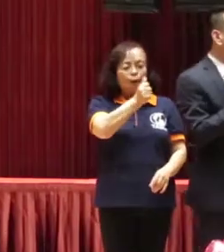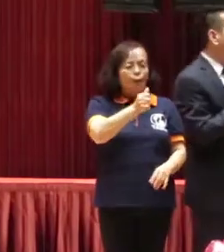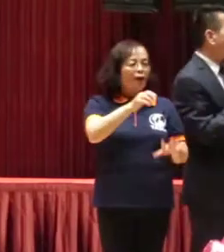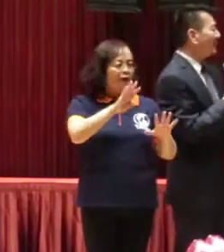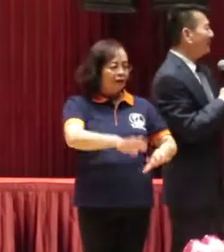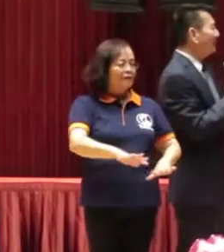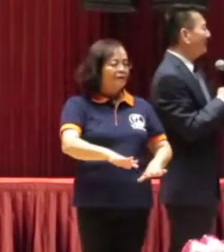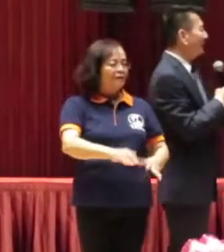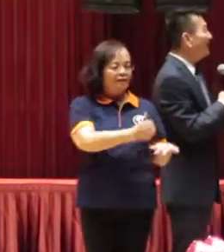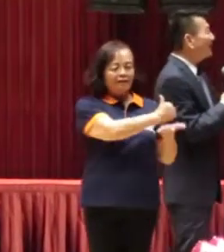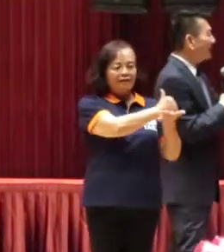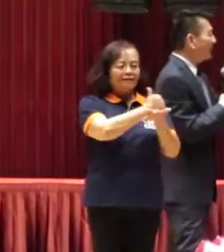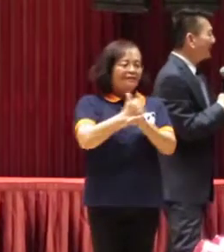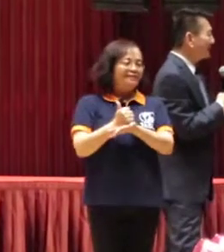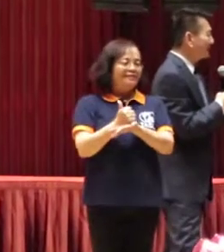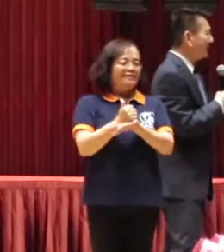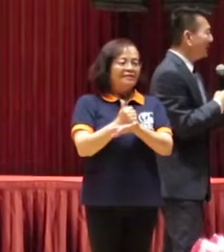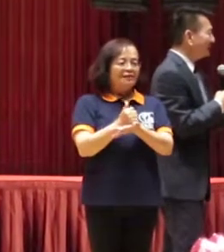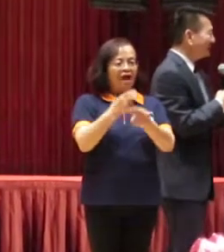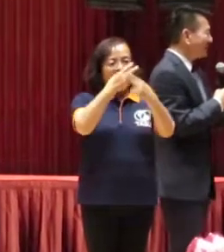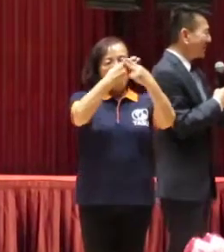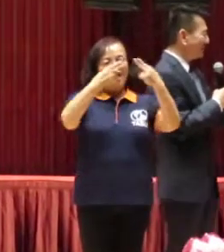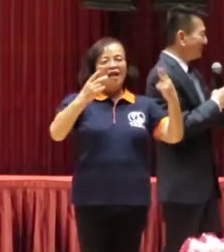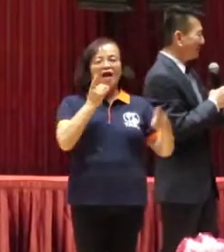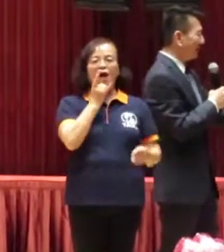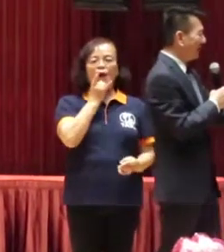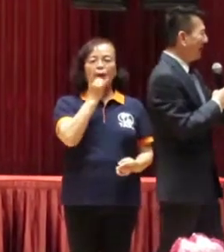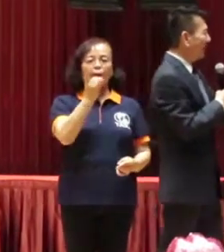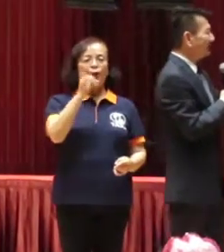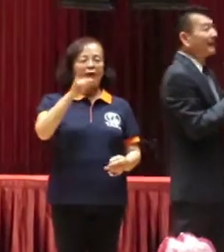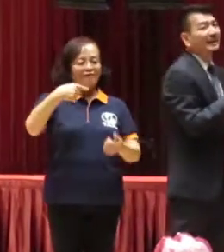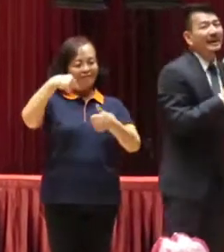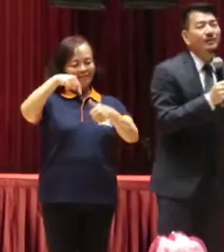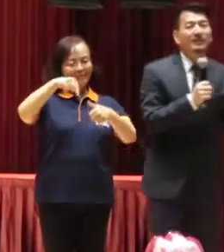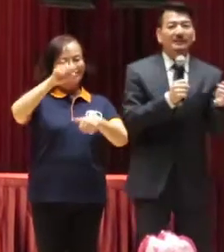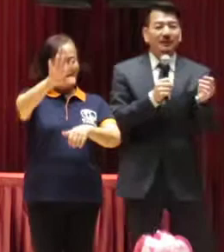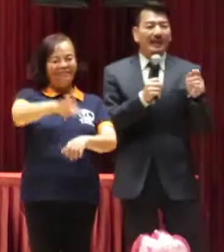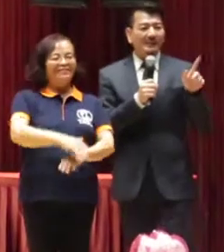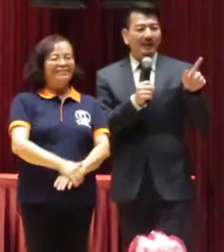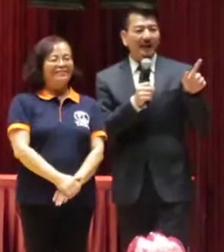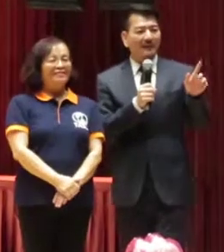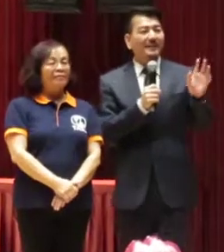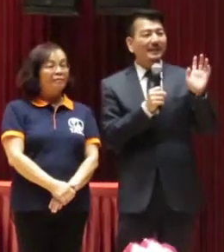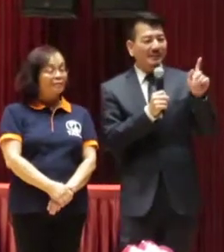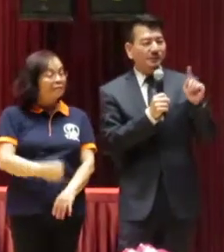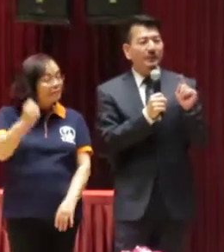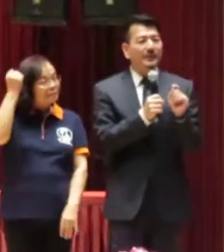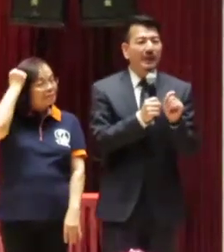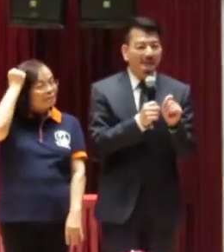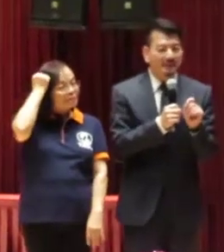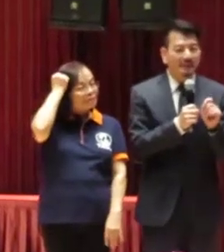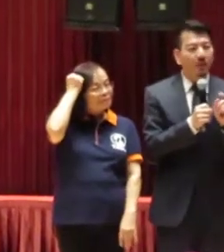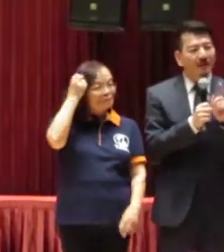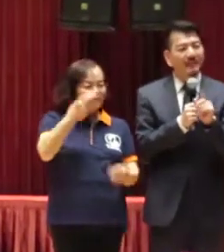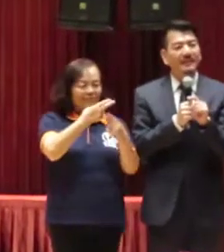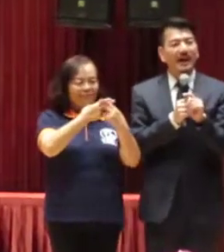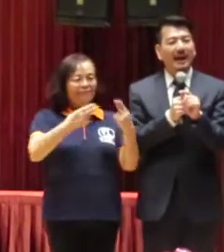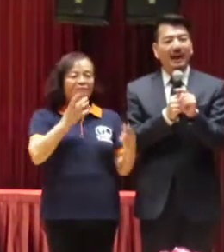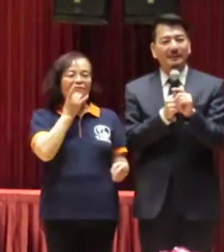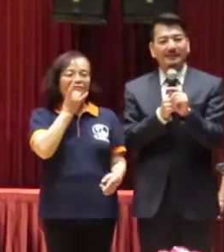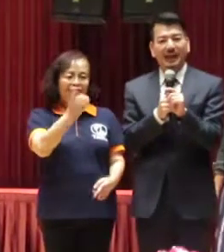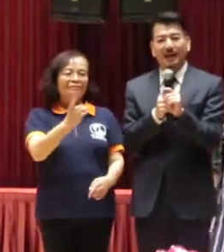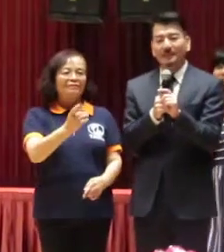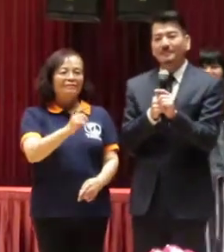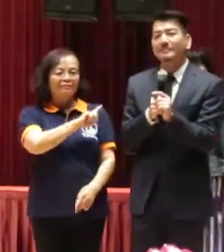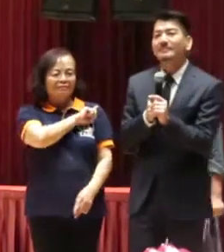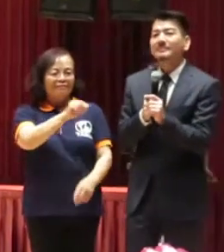天呢特别邀请到我们一个客语老师会到我们的现场，对不对啊？刚刚我们还记得吗？在请出客语老师之前，我要先跟大家